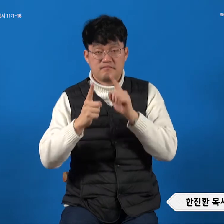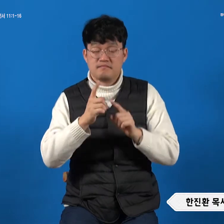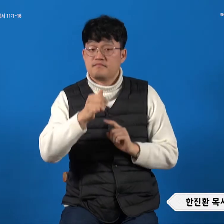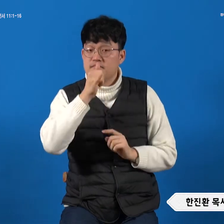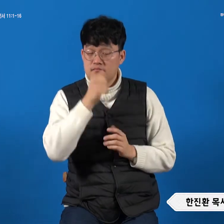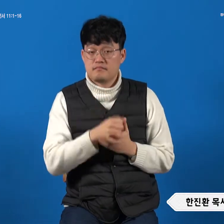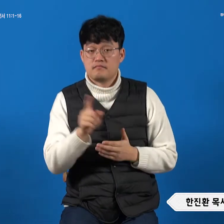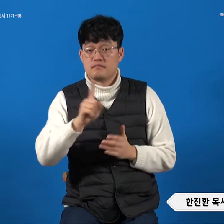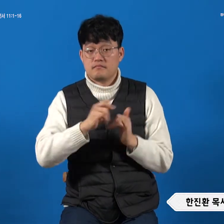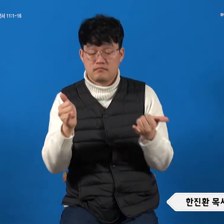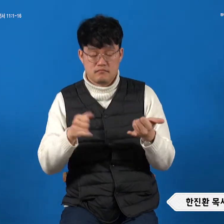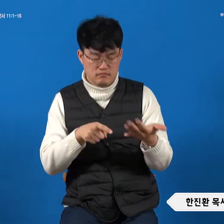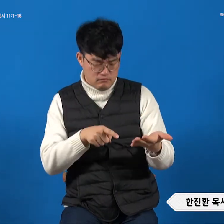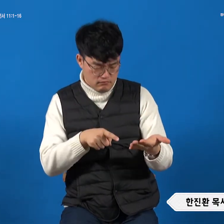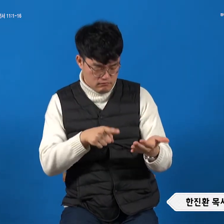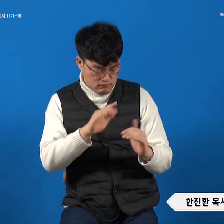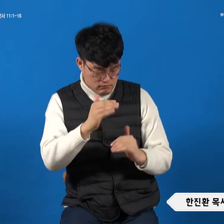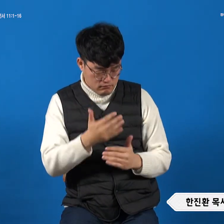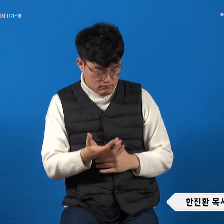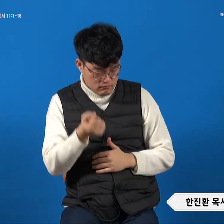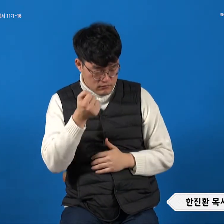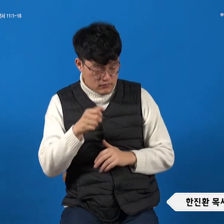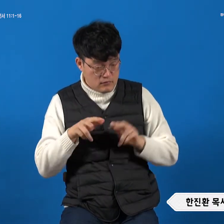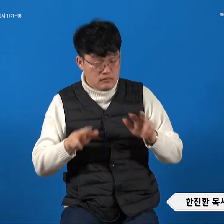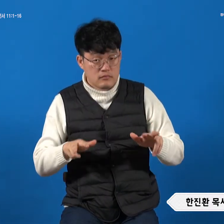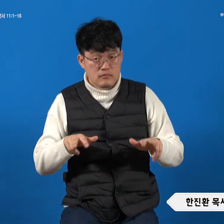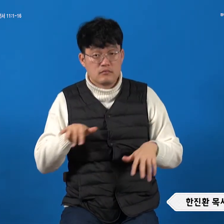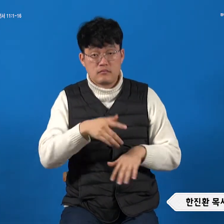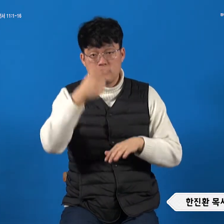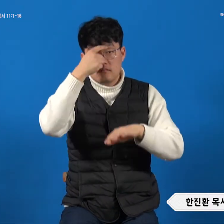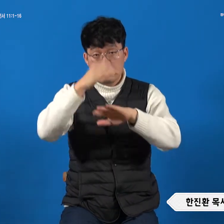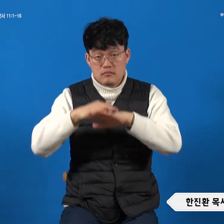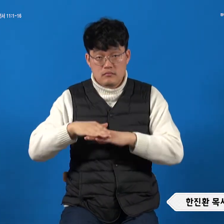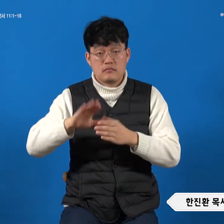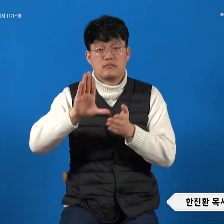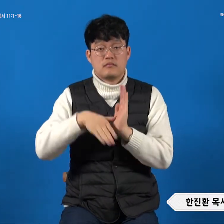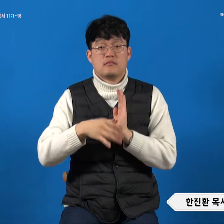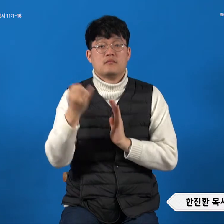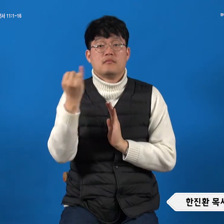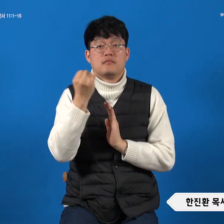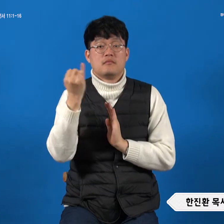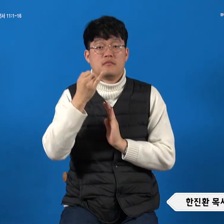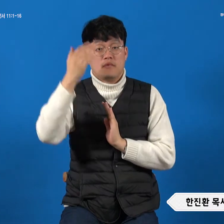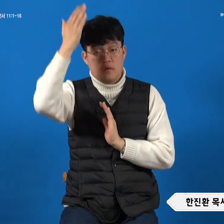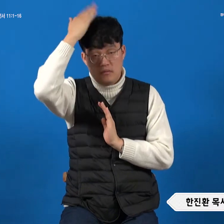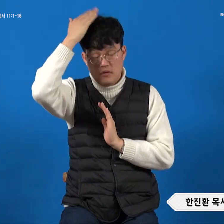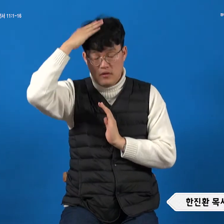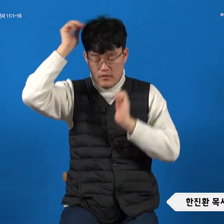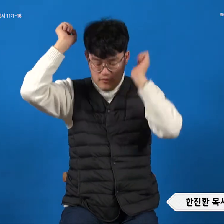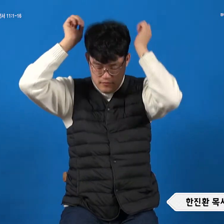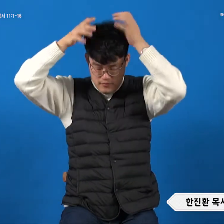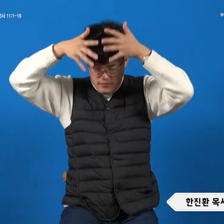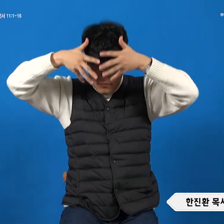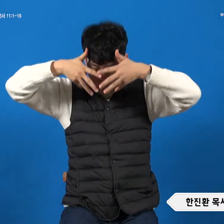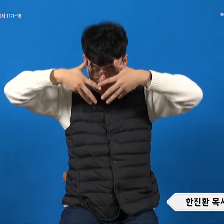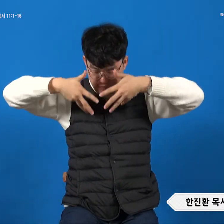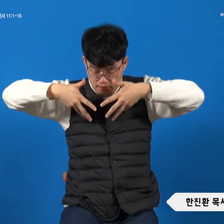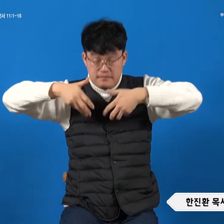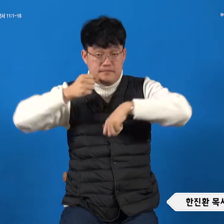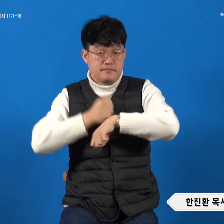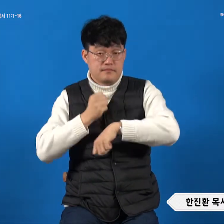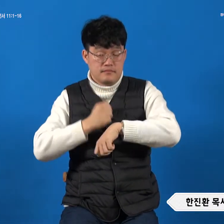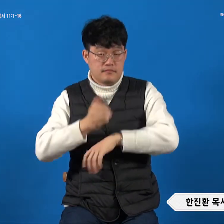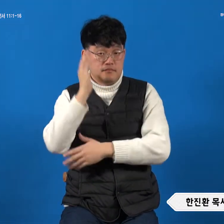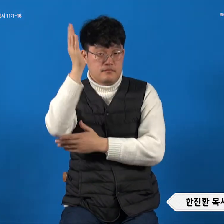있습니다. 어떤 분들은 이 구절을 가지고 지금도 우리가 예배를 드릴 때 여자는 머리에 노을을